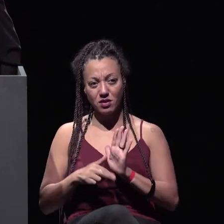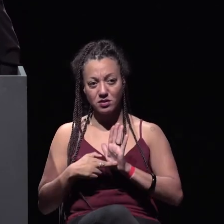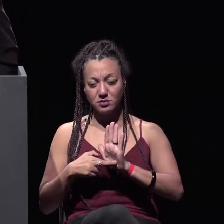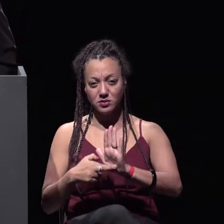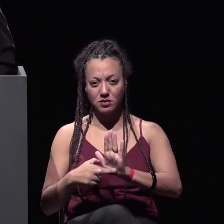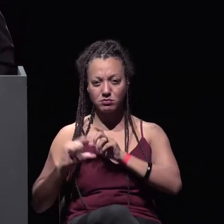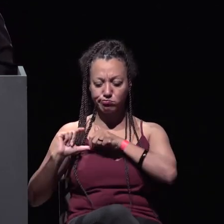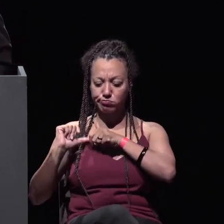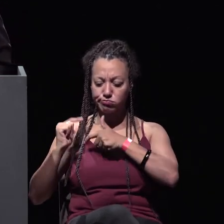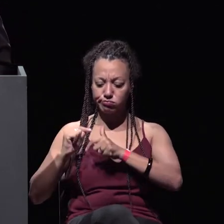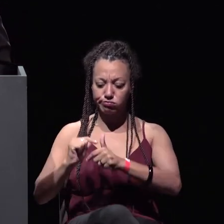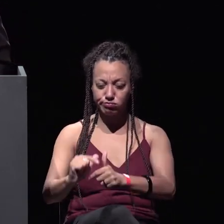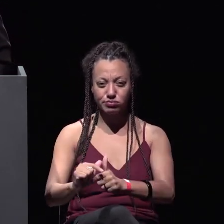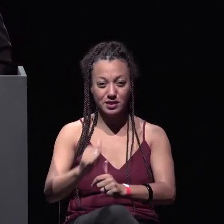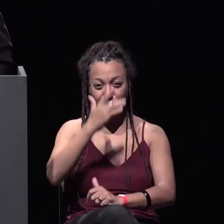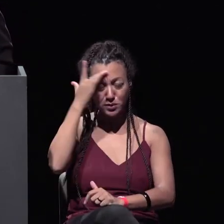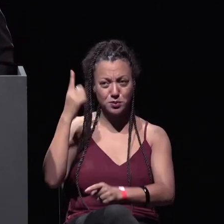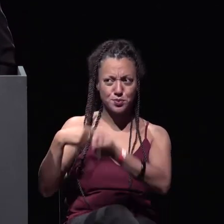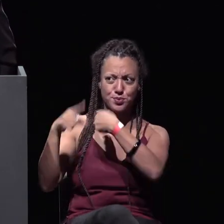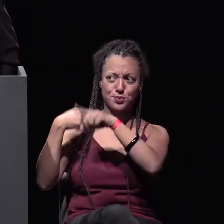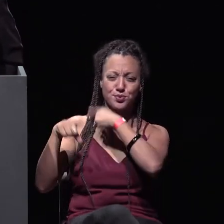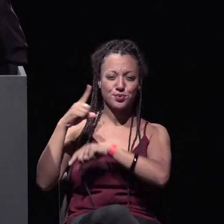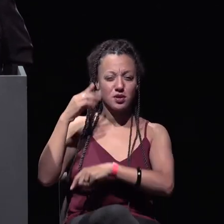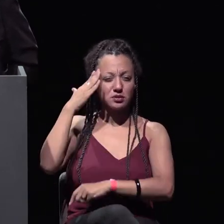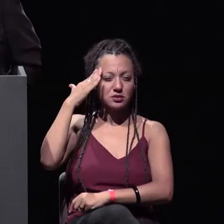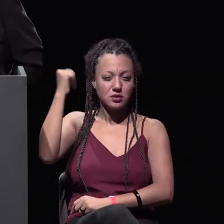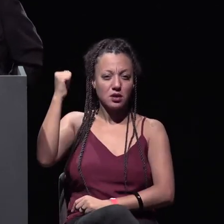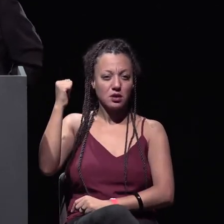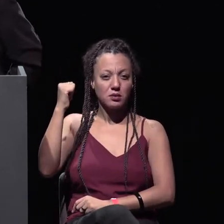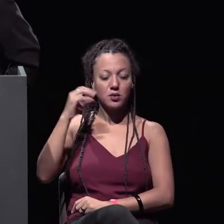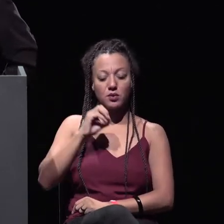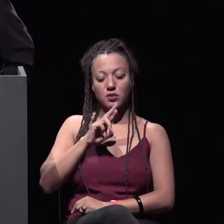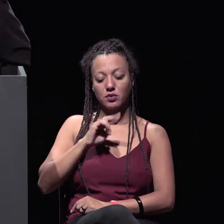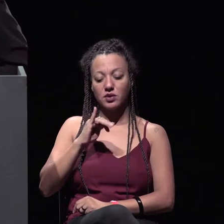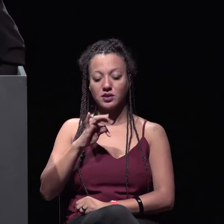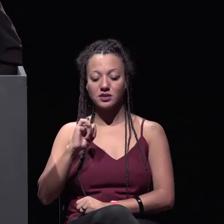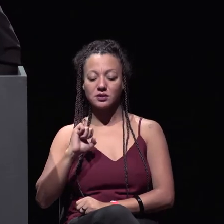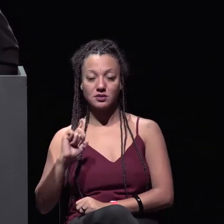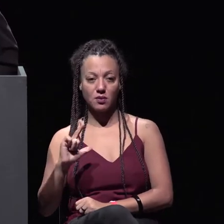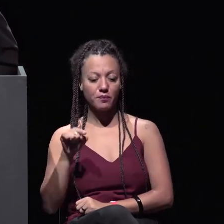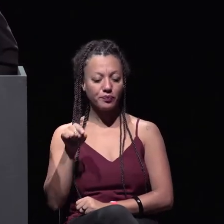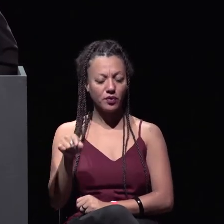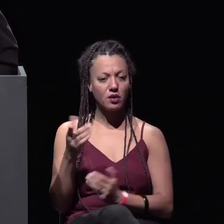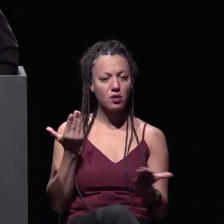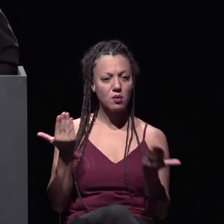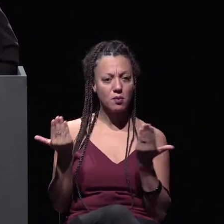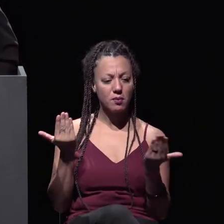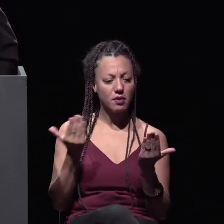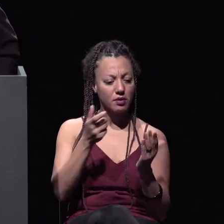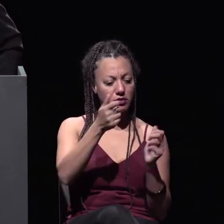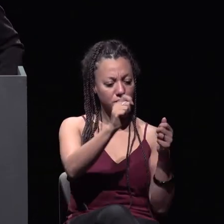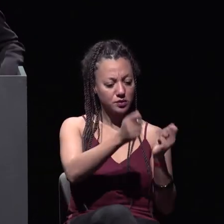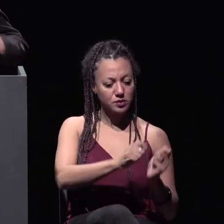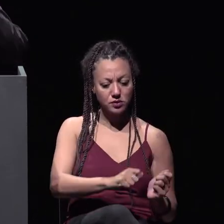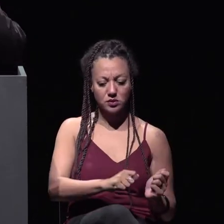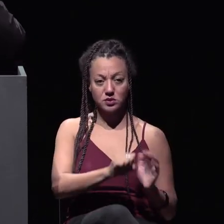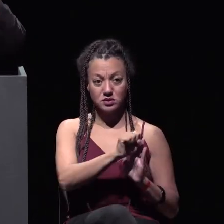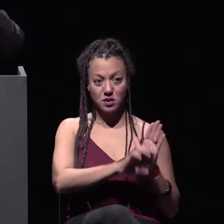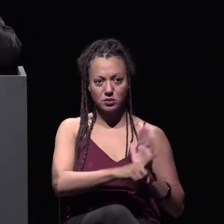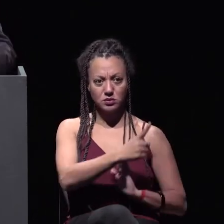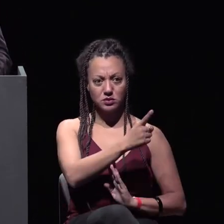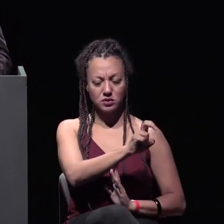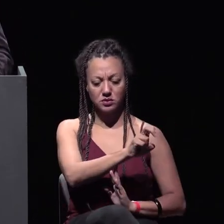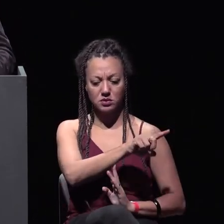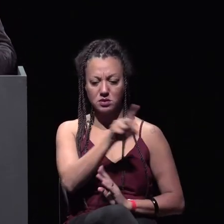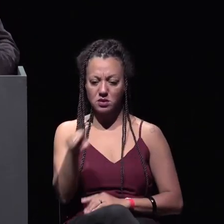tradicionais dos sábios orientais que ela é identificada por exemplo a pintura artística na e na gravura desde o século 15 ela fazia